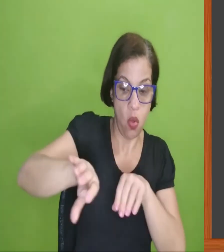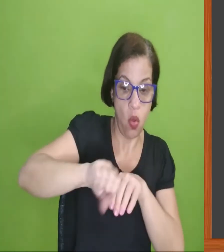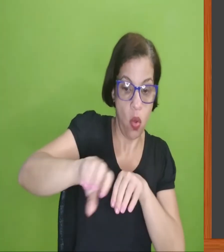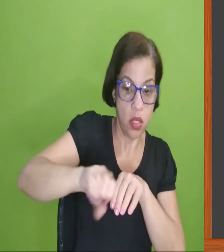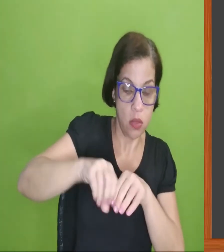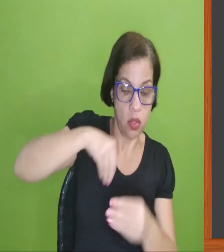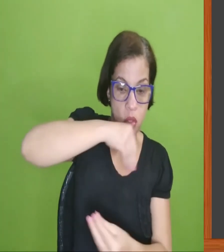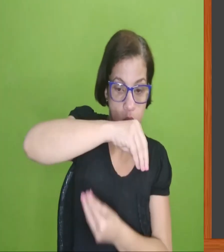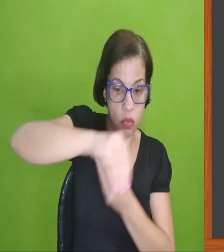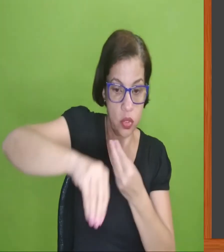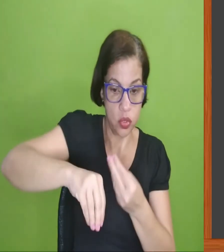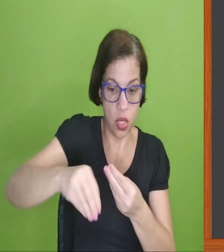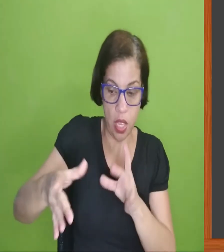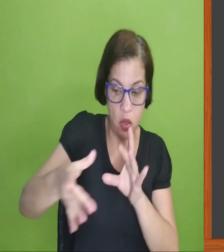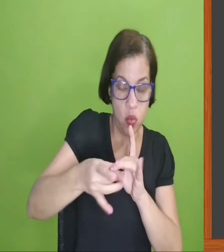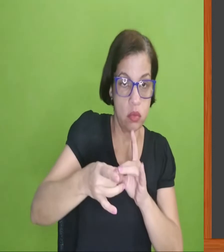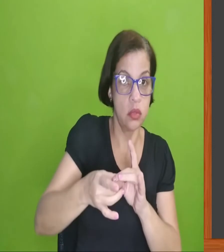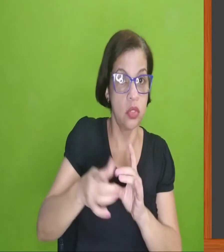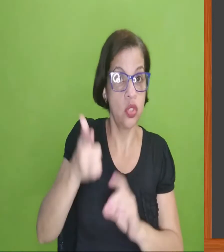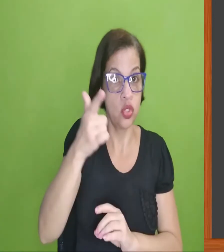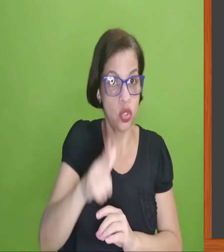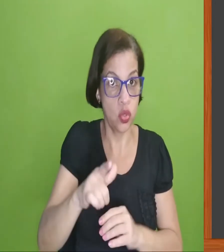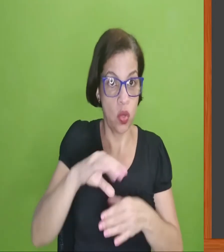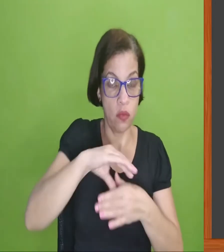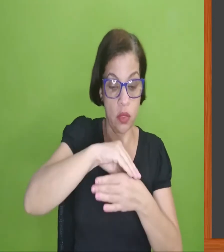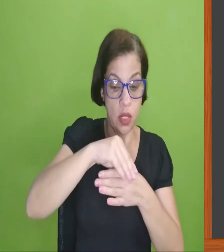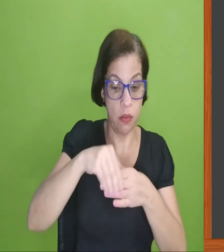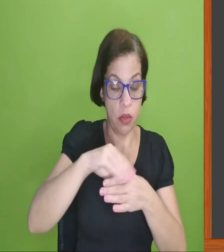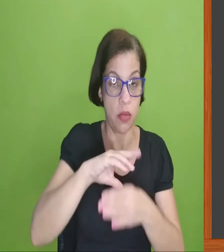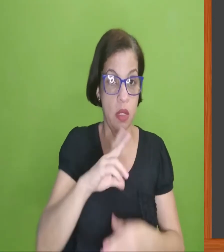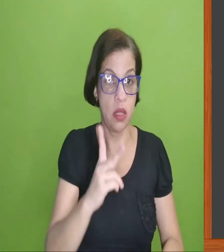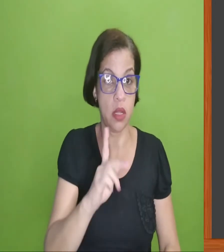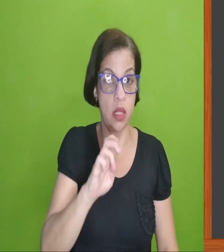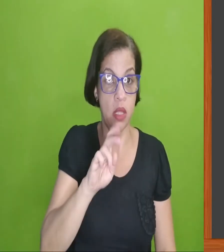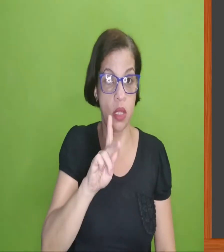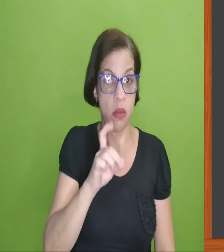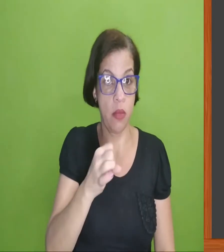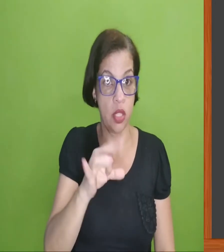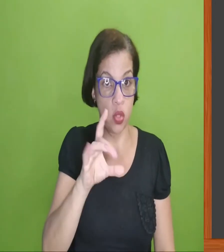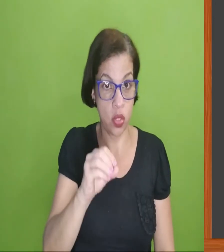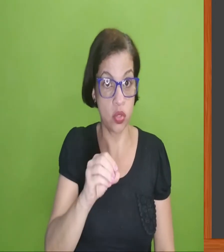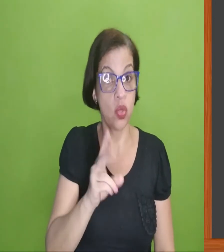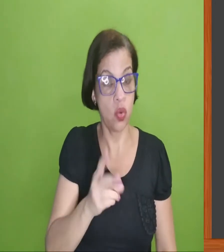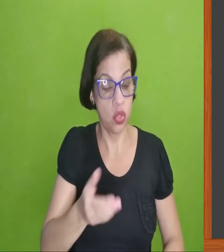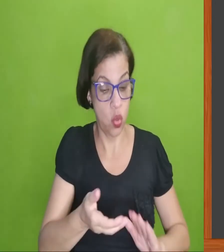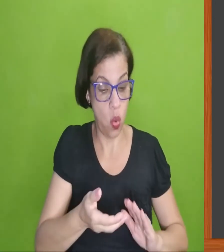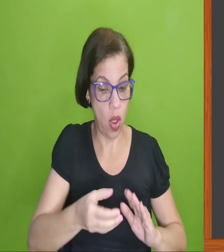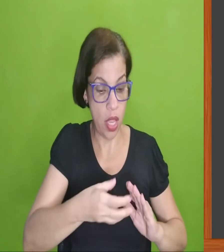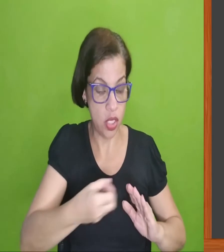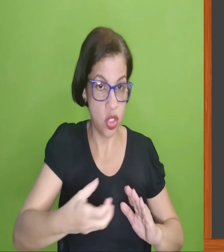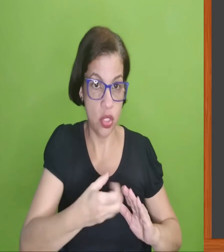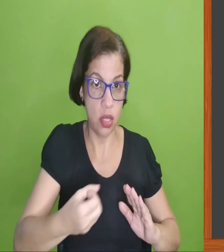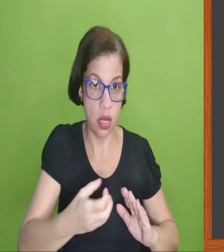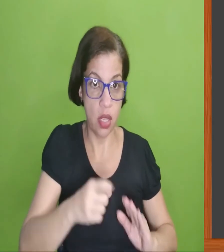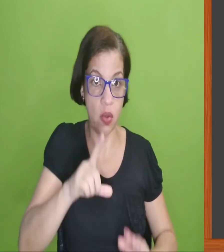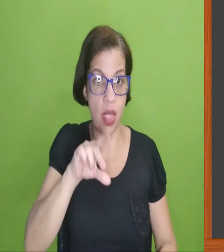então reciclado e se ancora novamente na membrana do hepatócito, onde continuará retirando as partículas de LDL